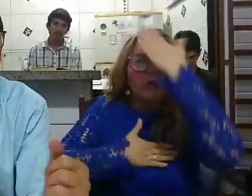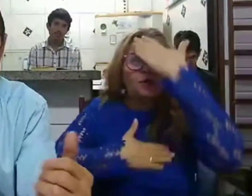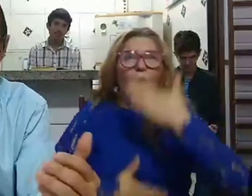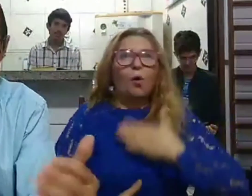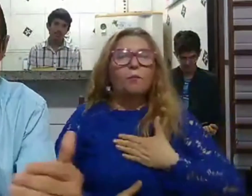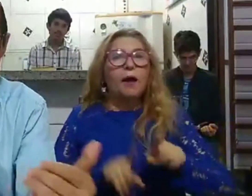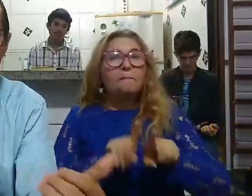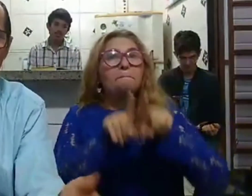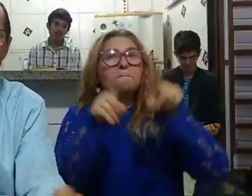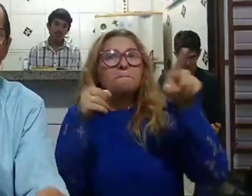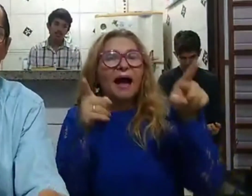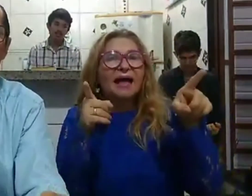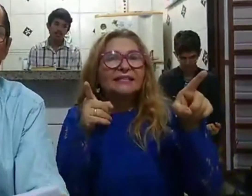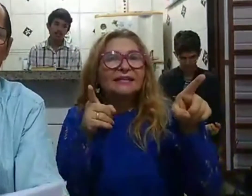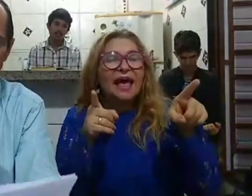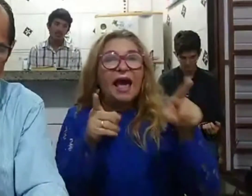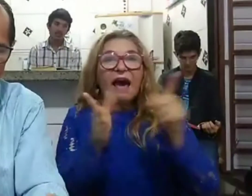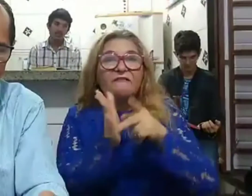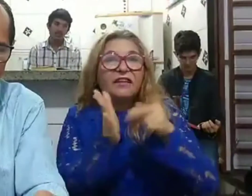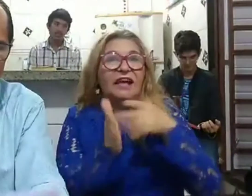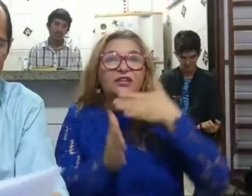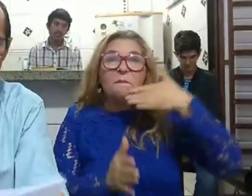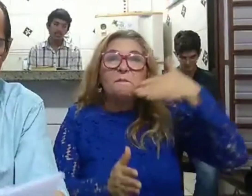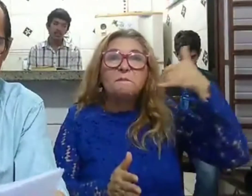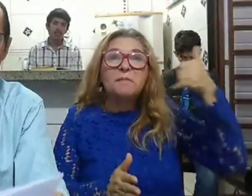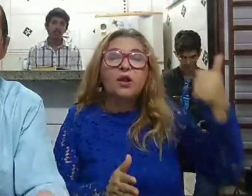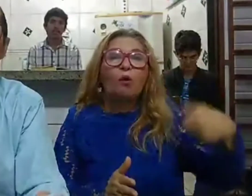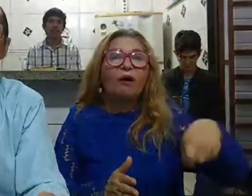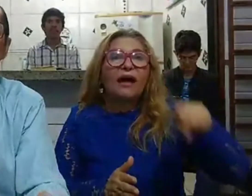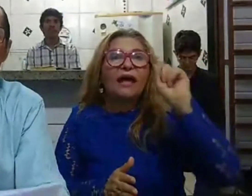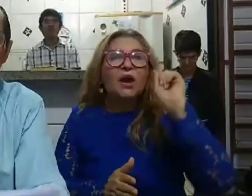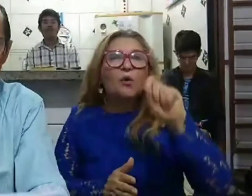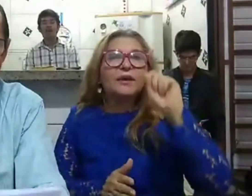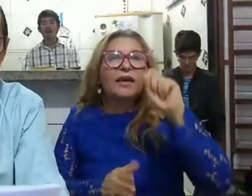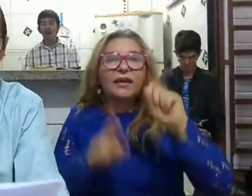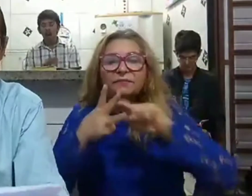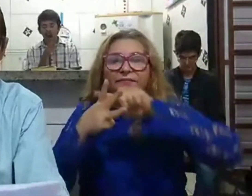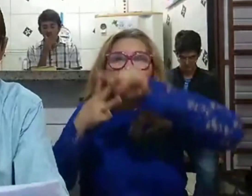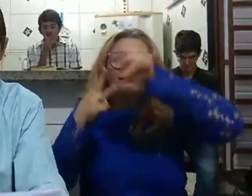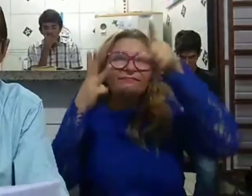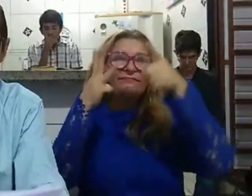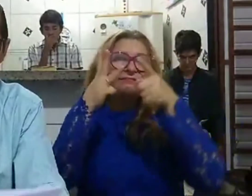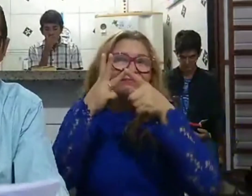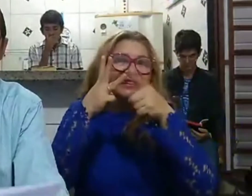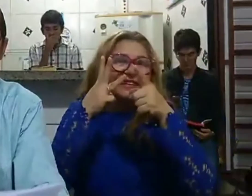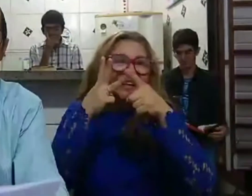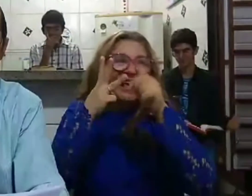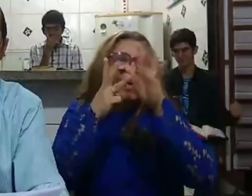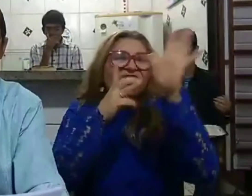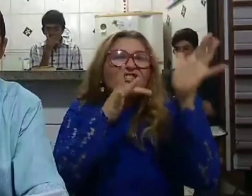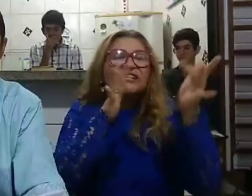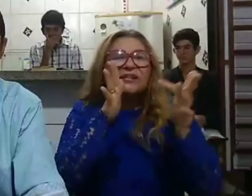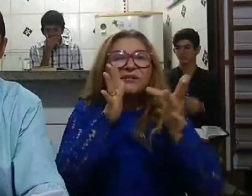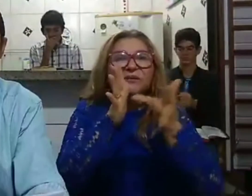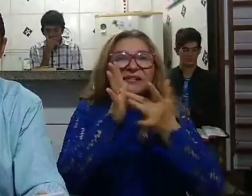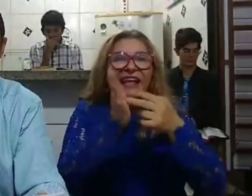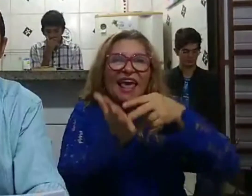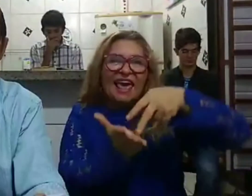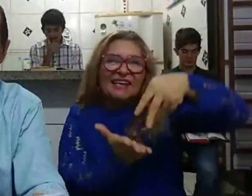maior verdade do conteúdo do Evangelho é que Jesus Cristo ressuscitou ao terceiro